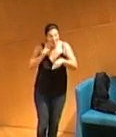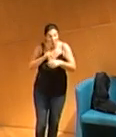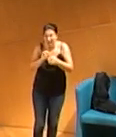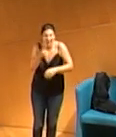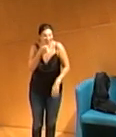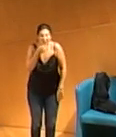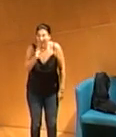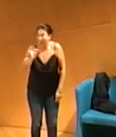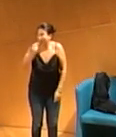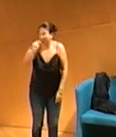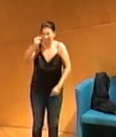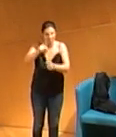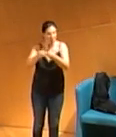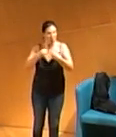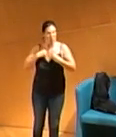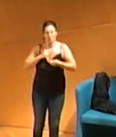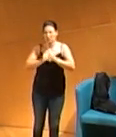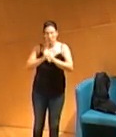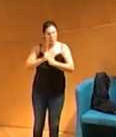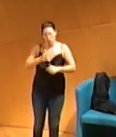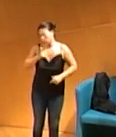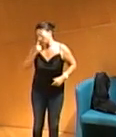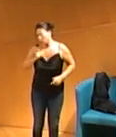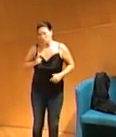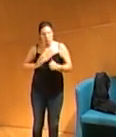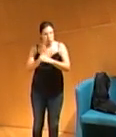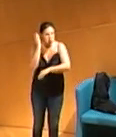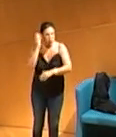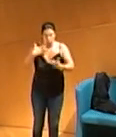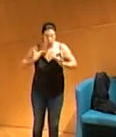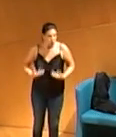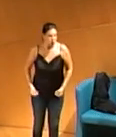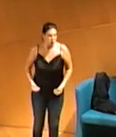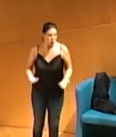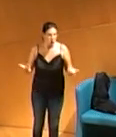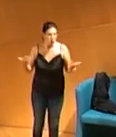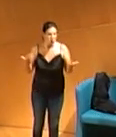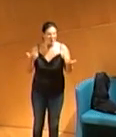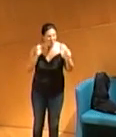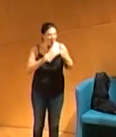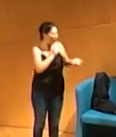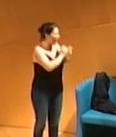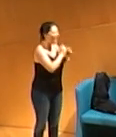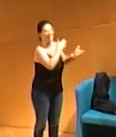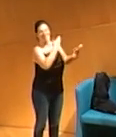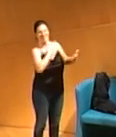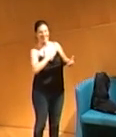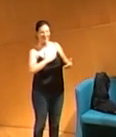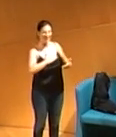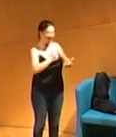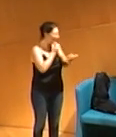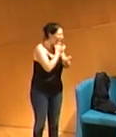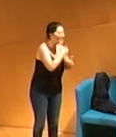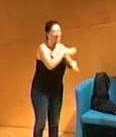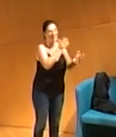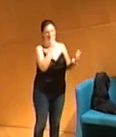nous envahit, ça nous épuise et on peut en rire ensemble. Et puis quand même, pour parler de la fatigue et du répit, parce que c'est quand